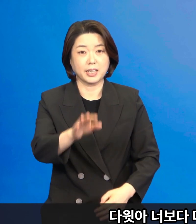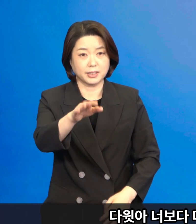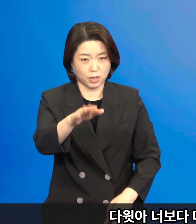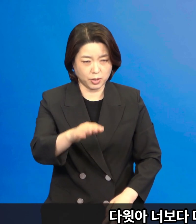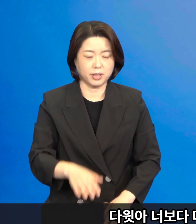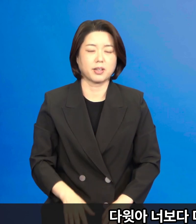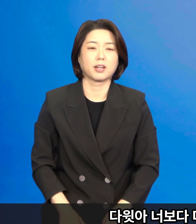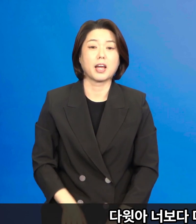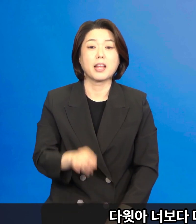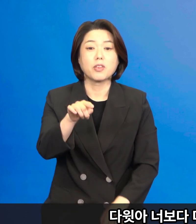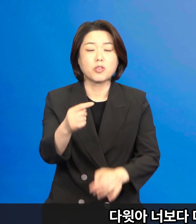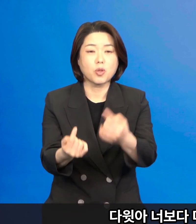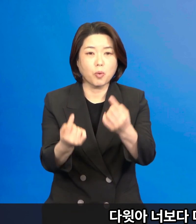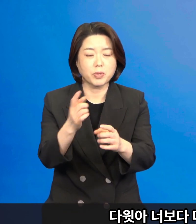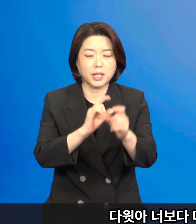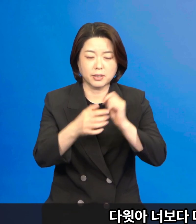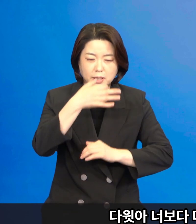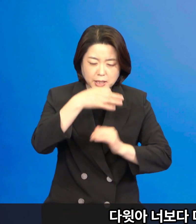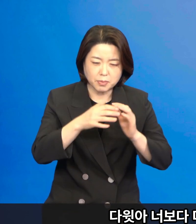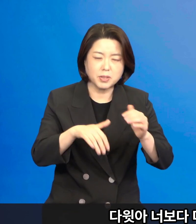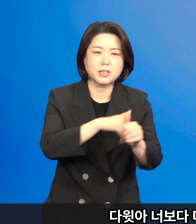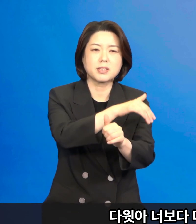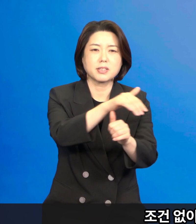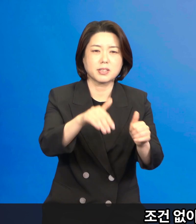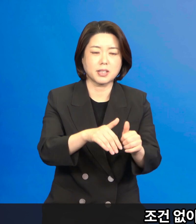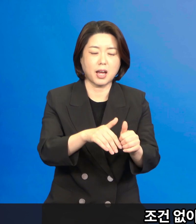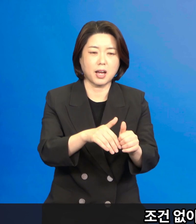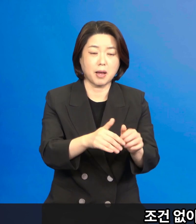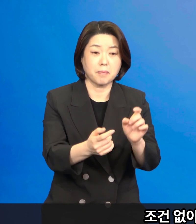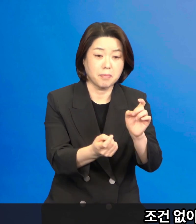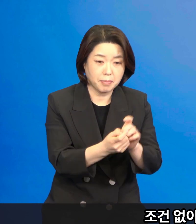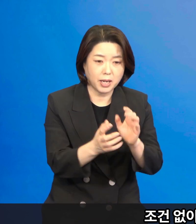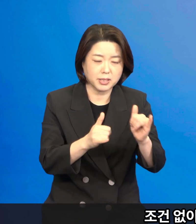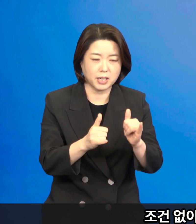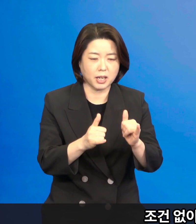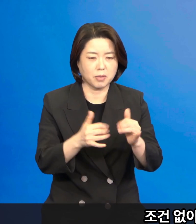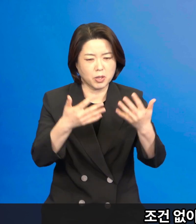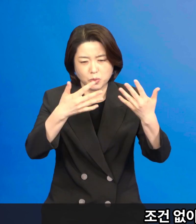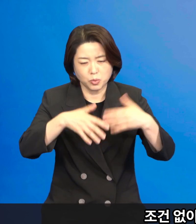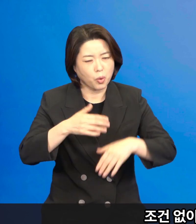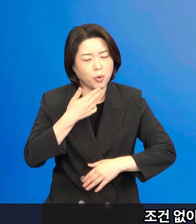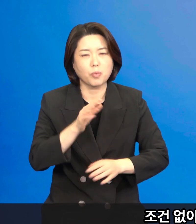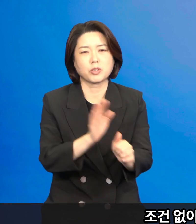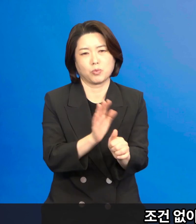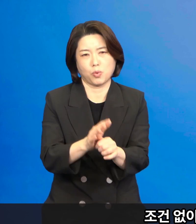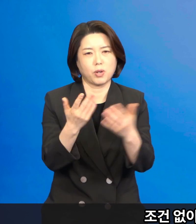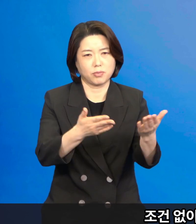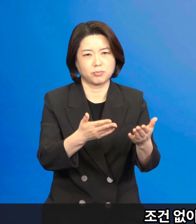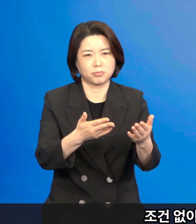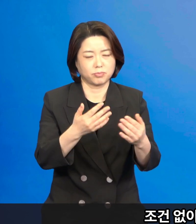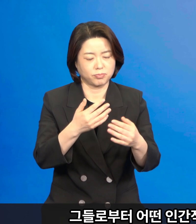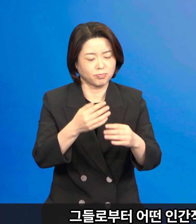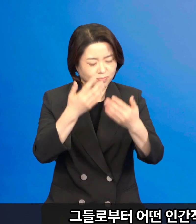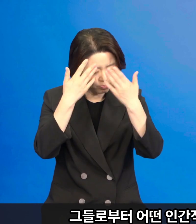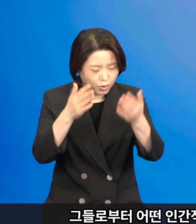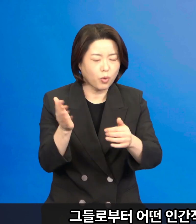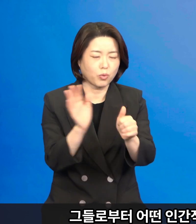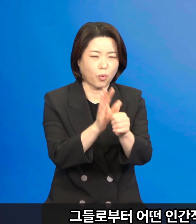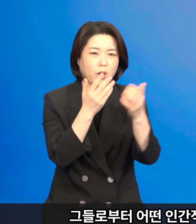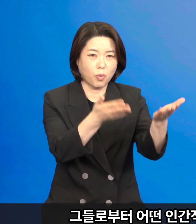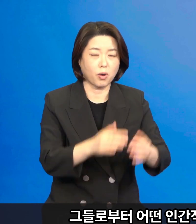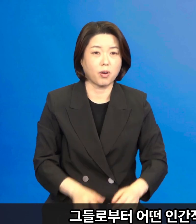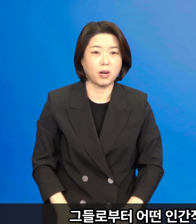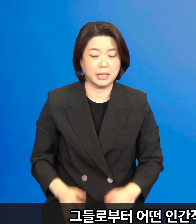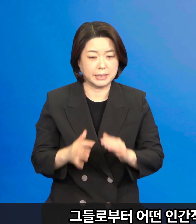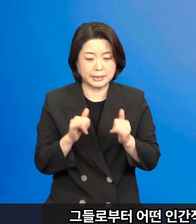다윗아, 너보다 더 힘든 상황에 처한 이들을 조건 없이 도와줘라. 조건 없이. 그들로부터 어떤